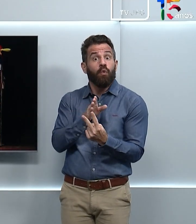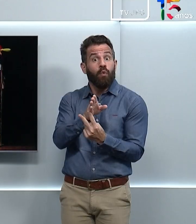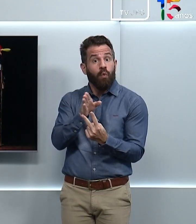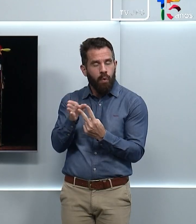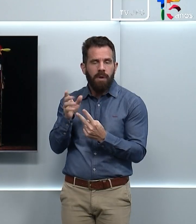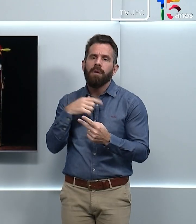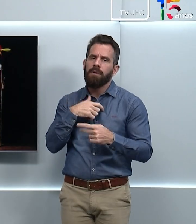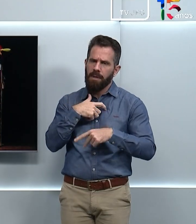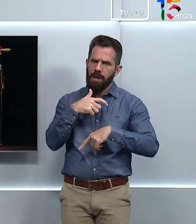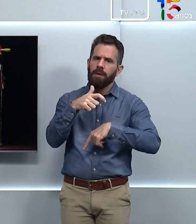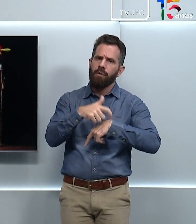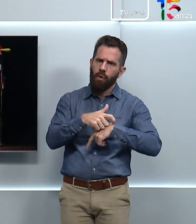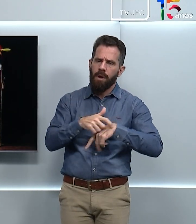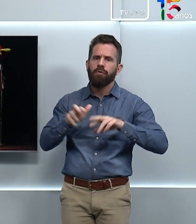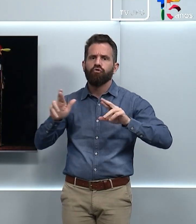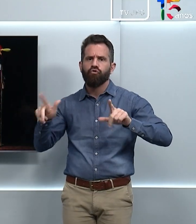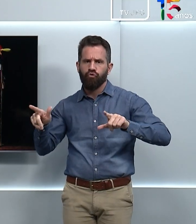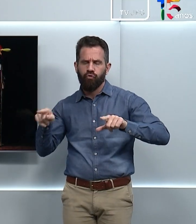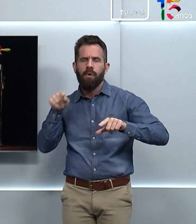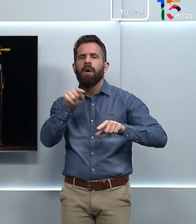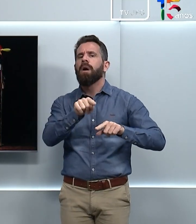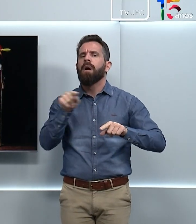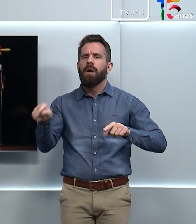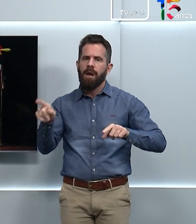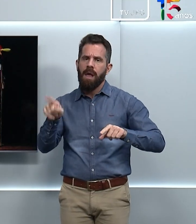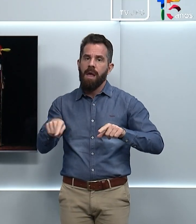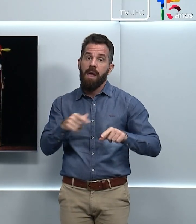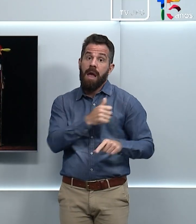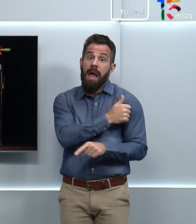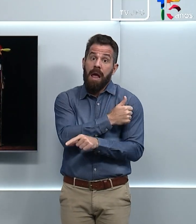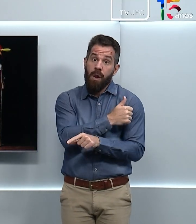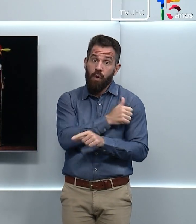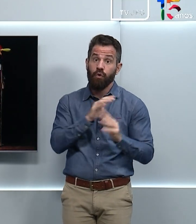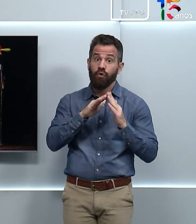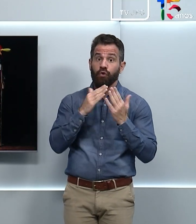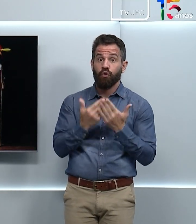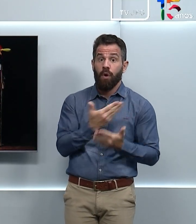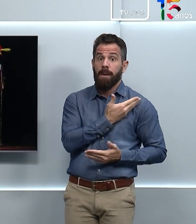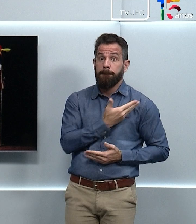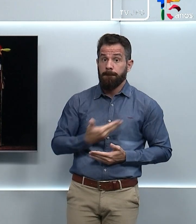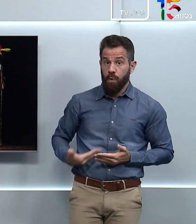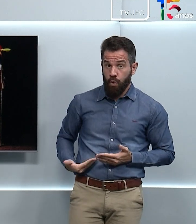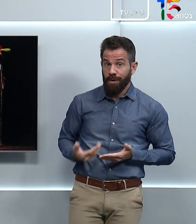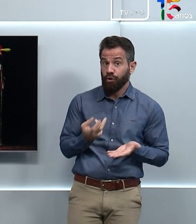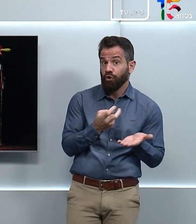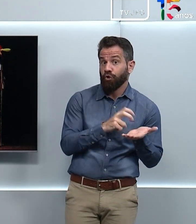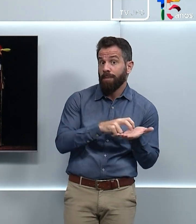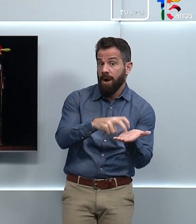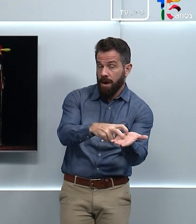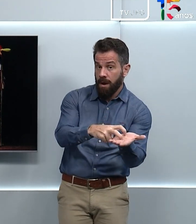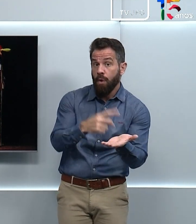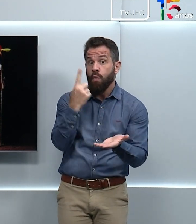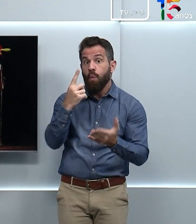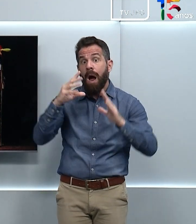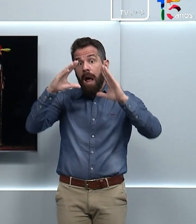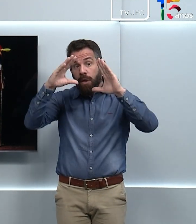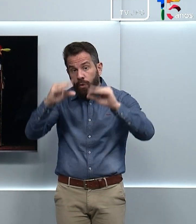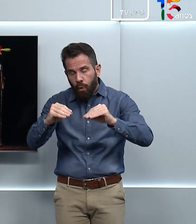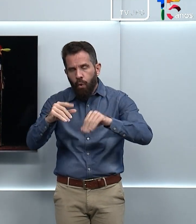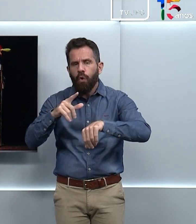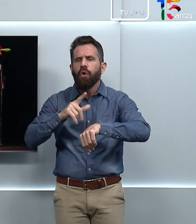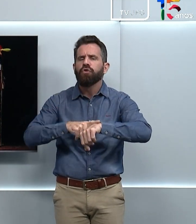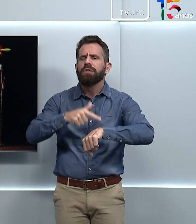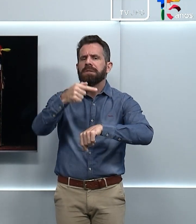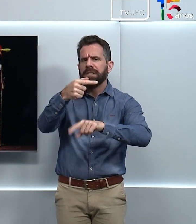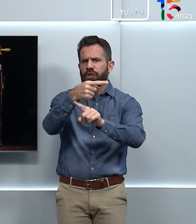2 sessões para estudantes de escolas públicas, isso durante o dia. E também uma sessão noturna, às 7h30